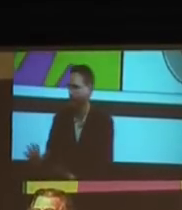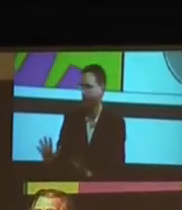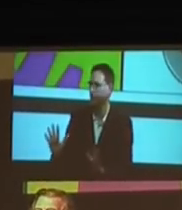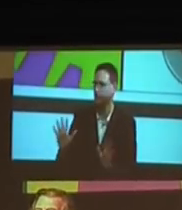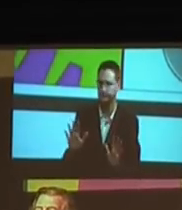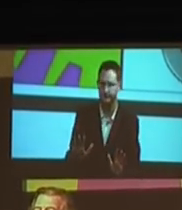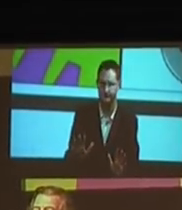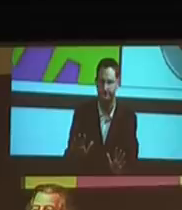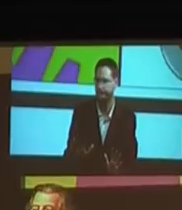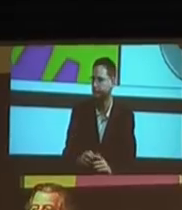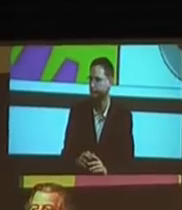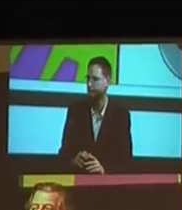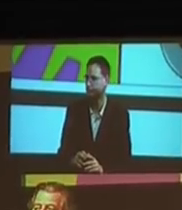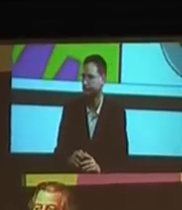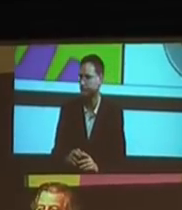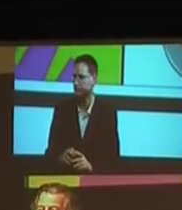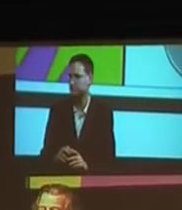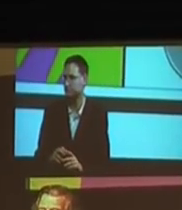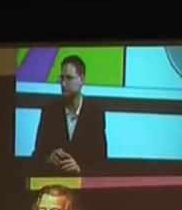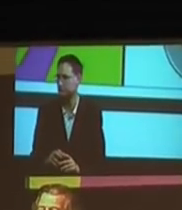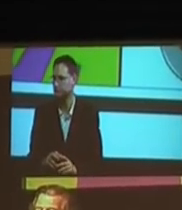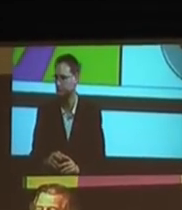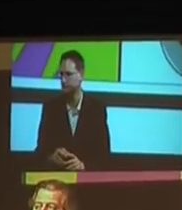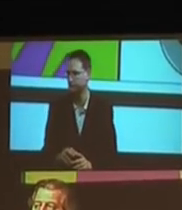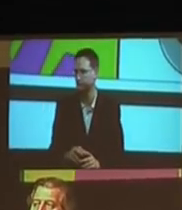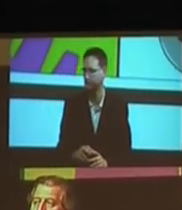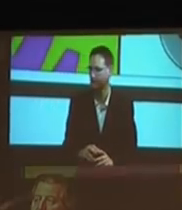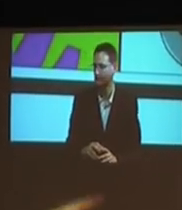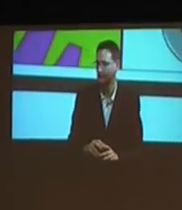sehr früh in diese Richtung gedrängt.